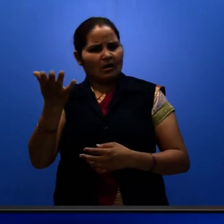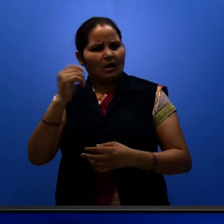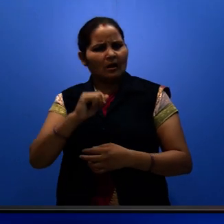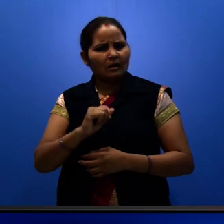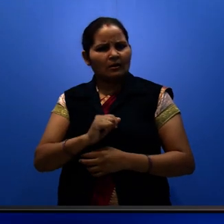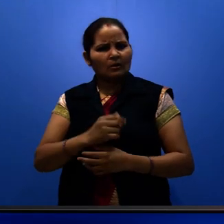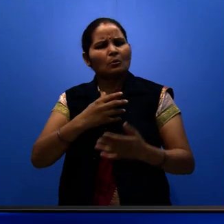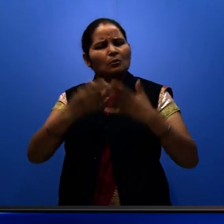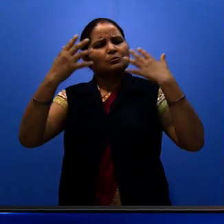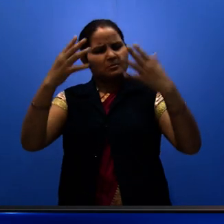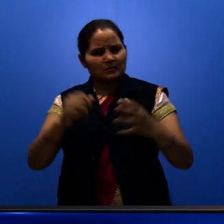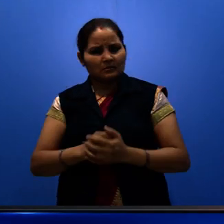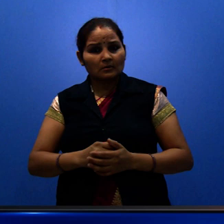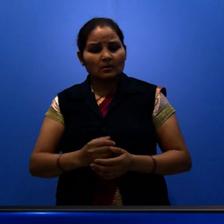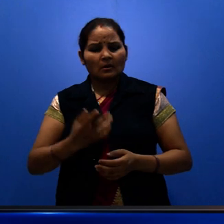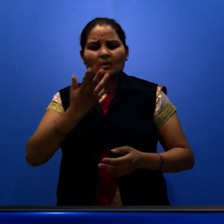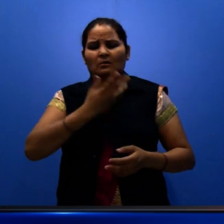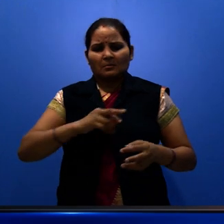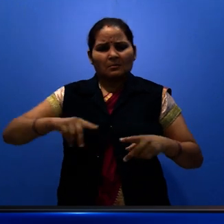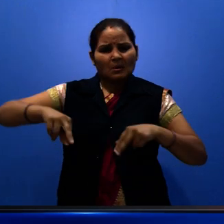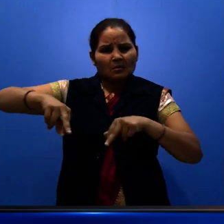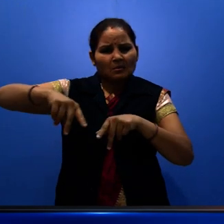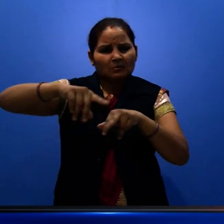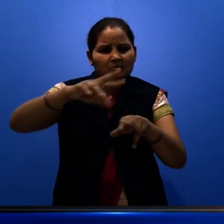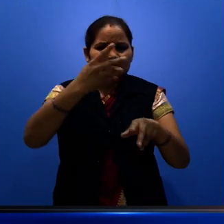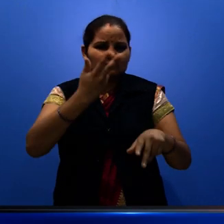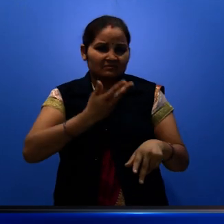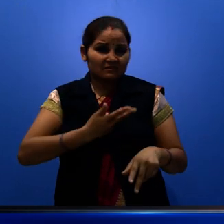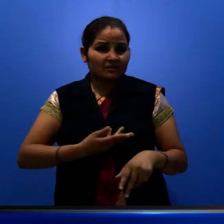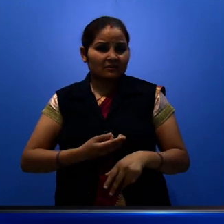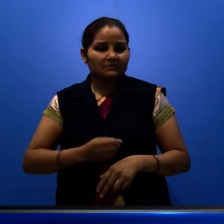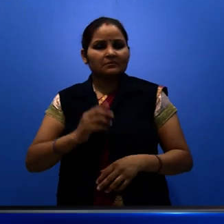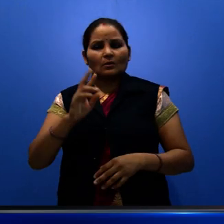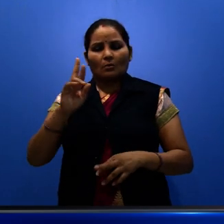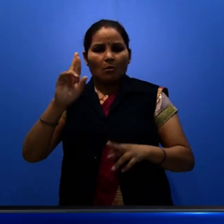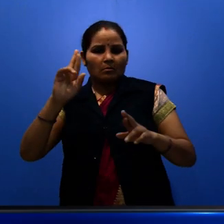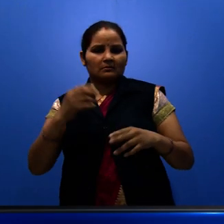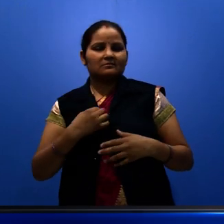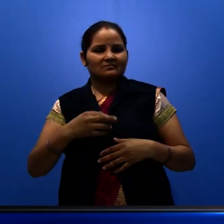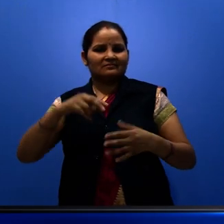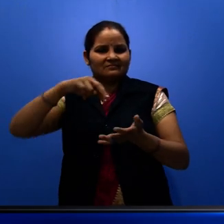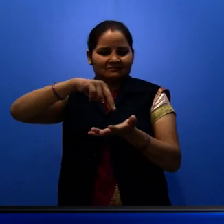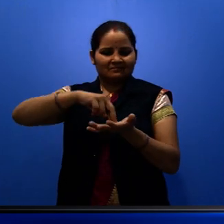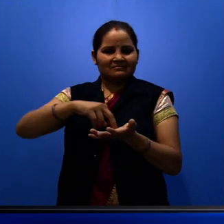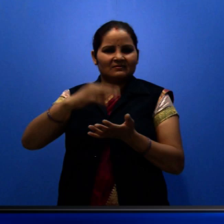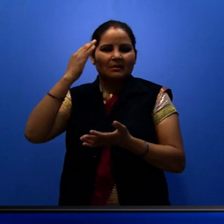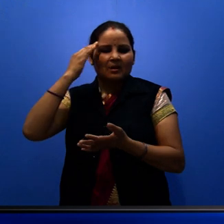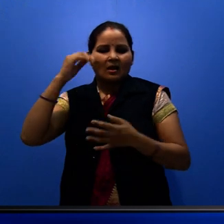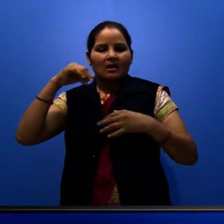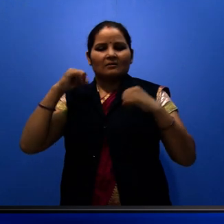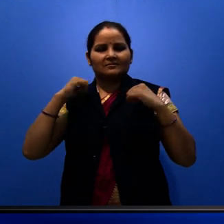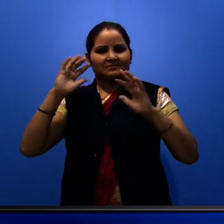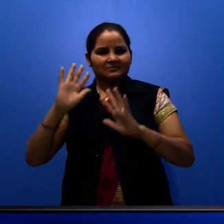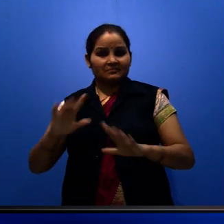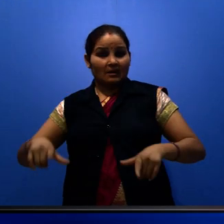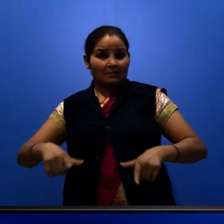था। फिर आखिर वो थोड़ा थक गया तो सोचा एक वृक्ष के नीचे आराम करूं। बहुत